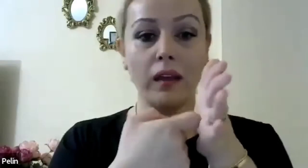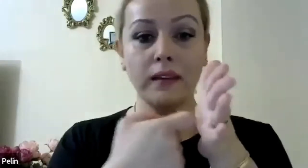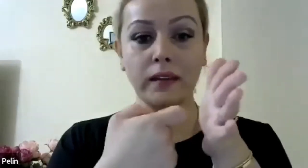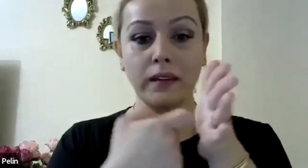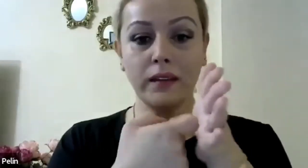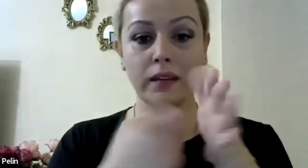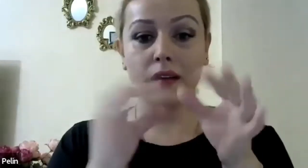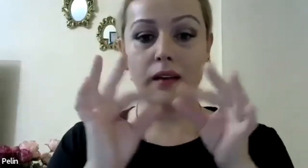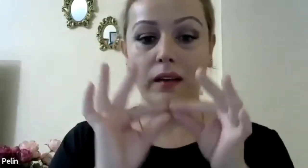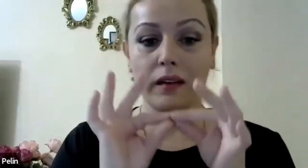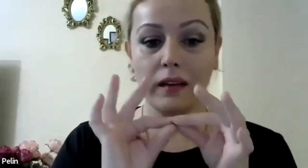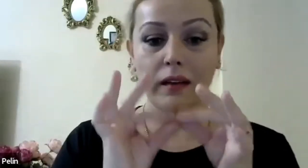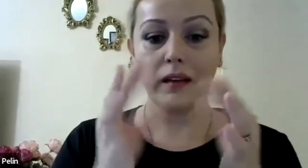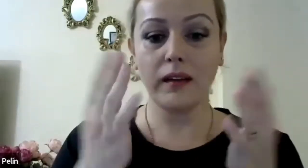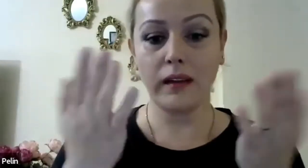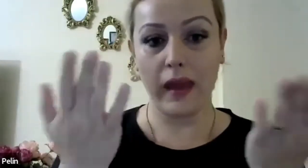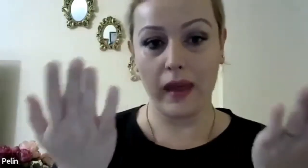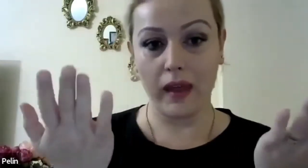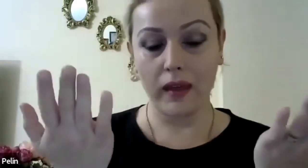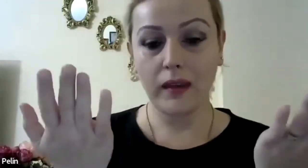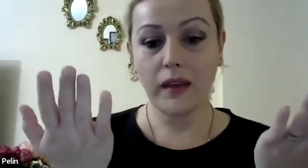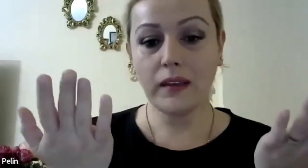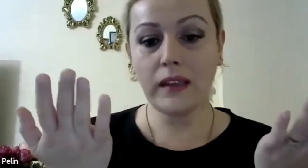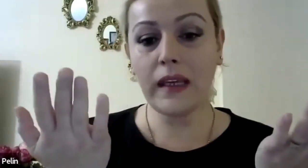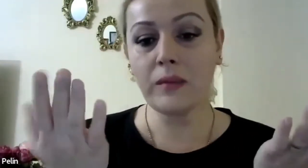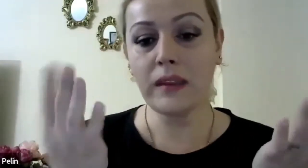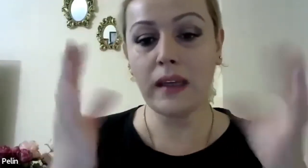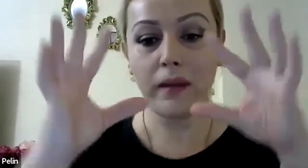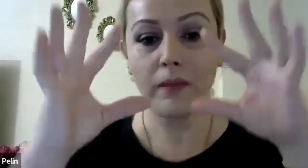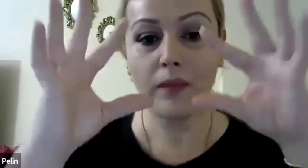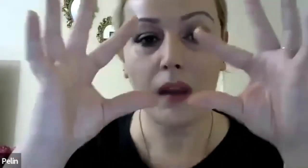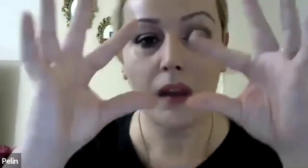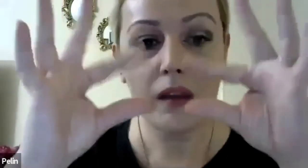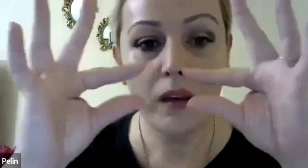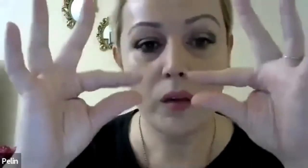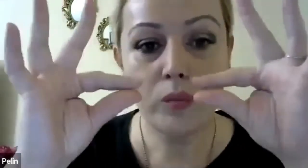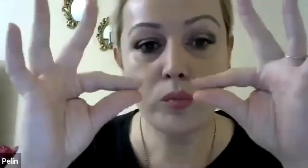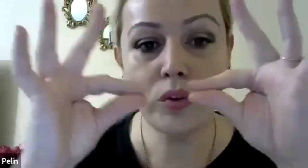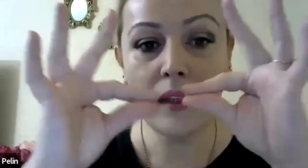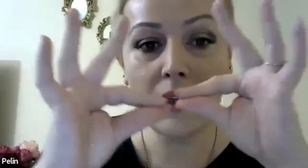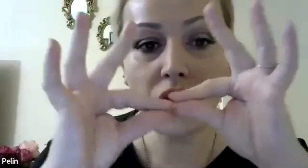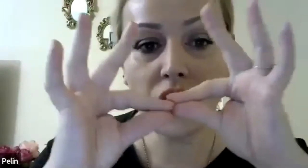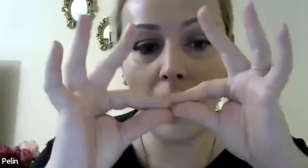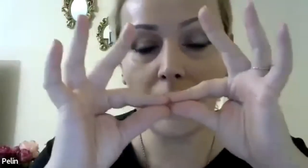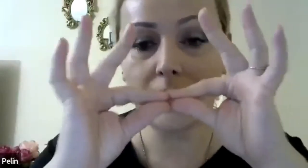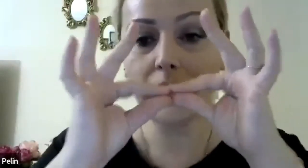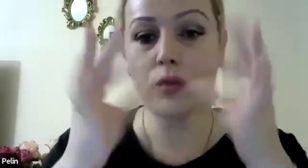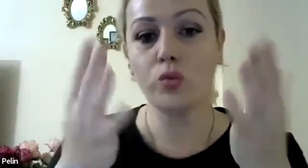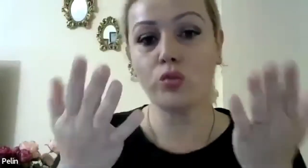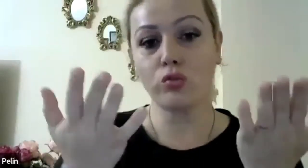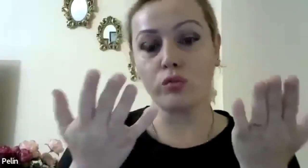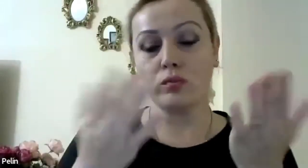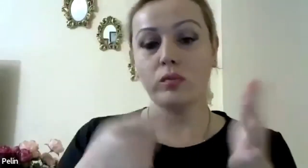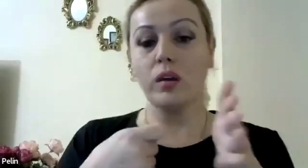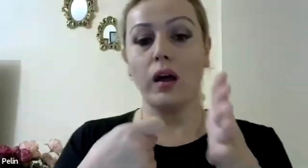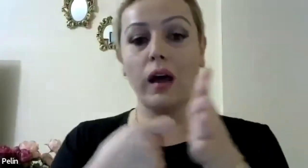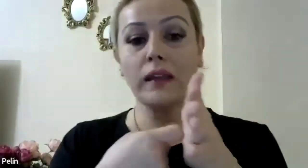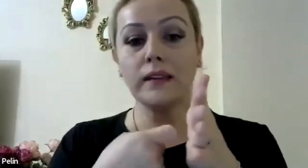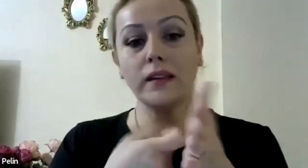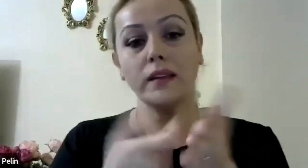Adım ne? Diyelim ki bu ne işaretini unuttum. Adın